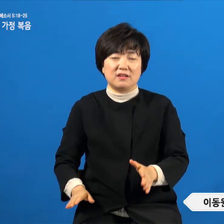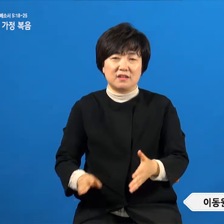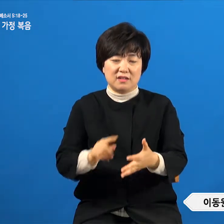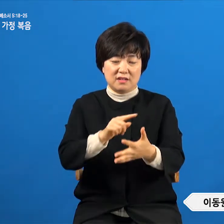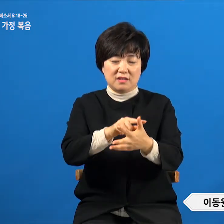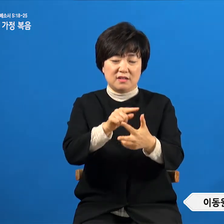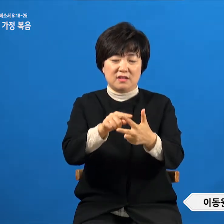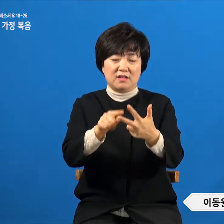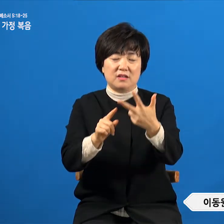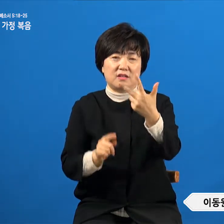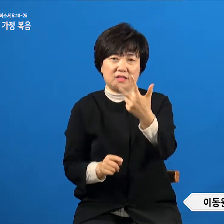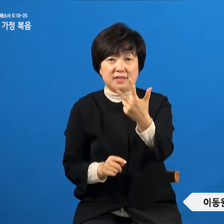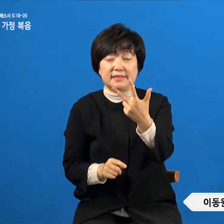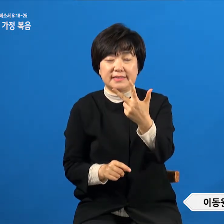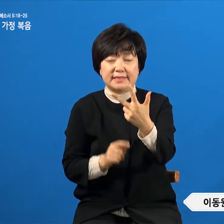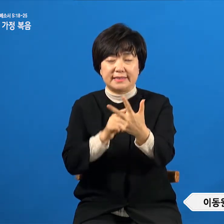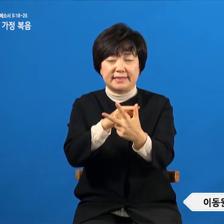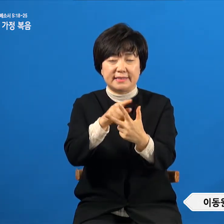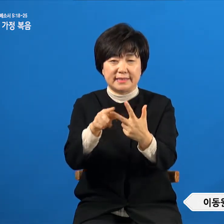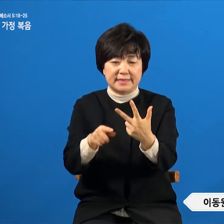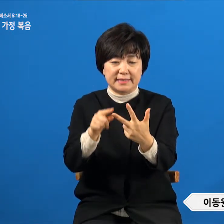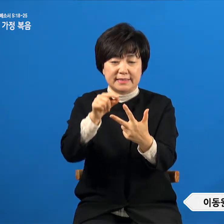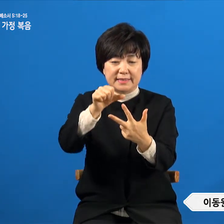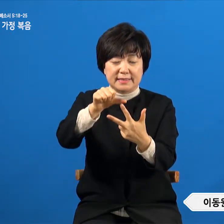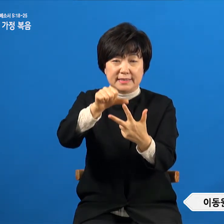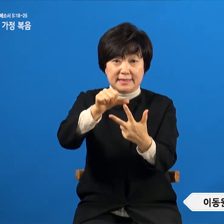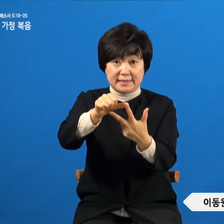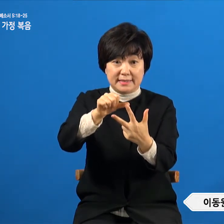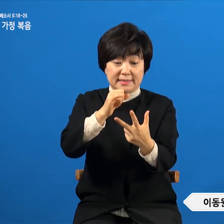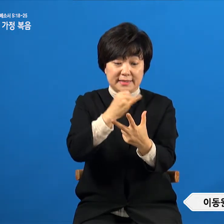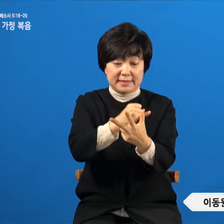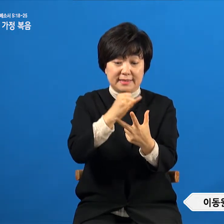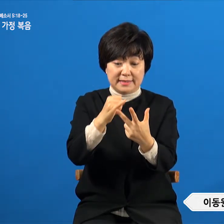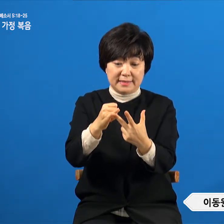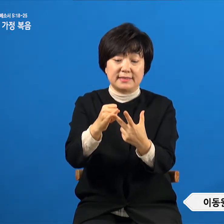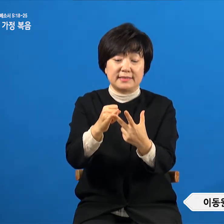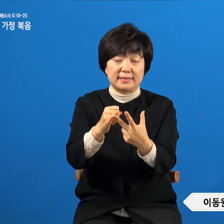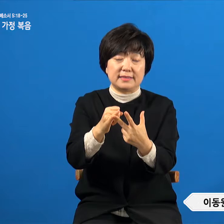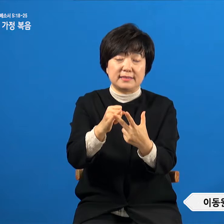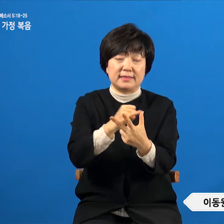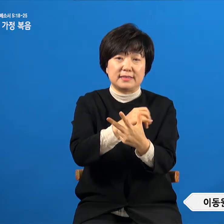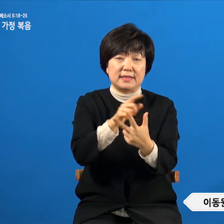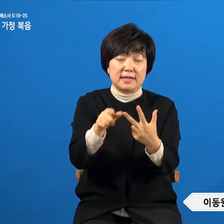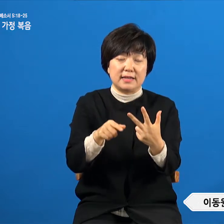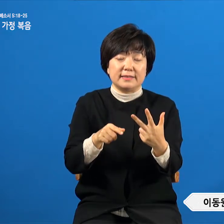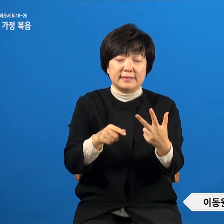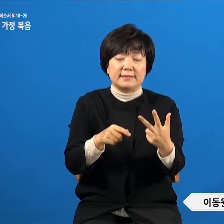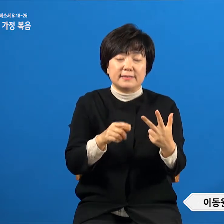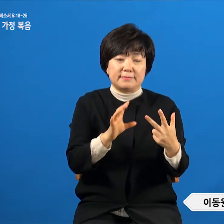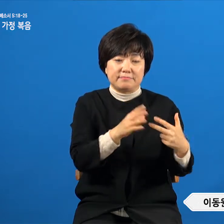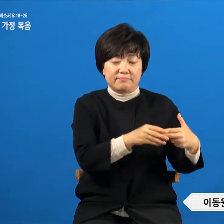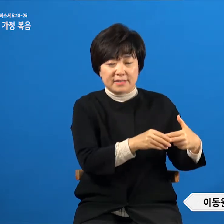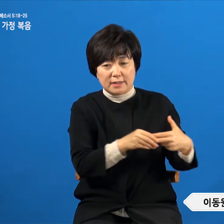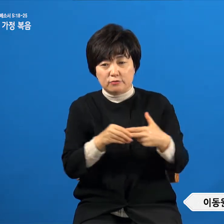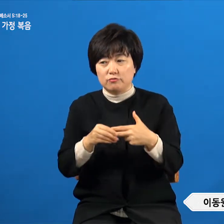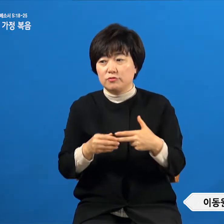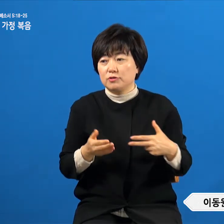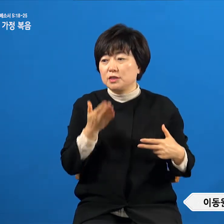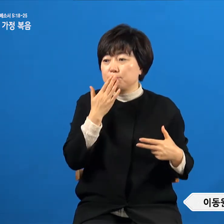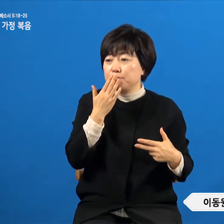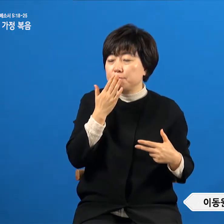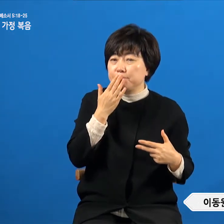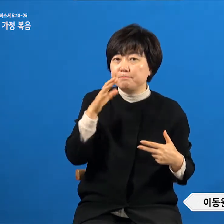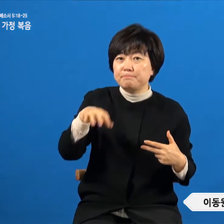날 세 아이를 데리고, 그리고 둘째 아들 아담이를 데리고 이 여인이, 말사라는 여인이